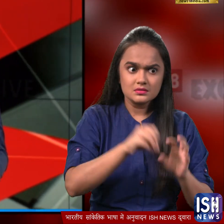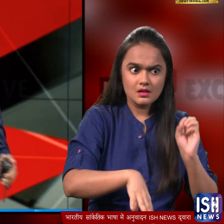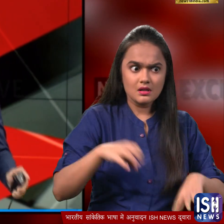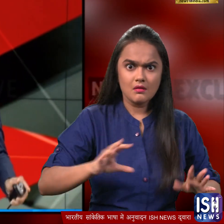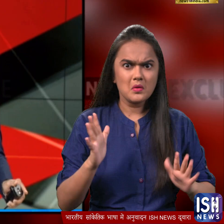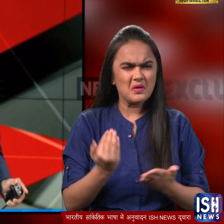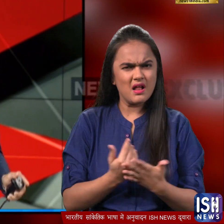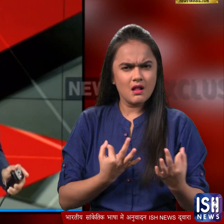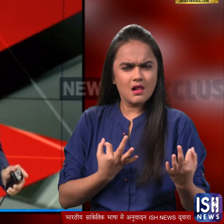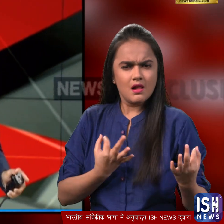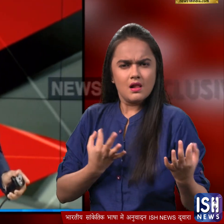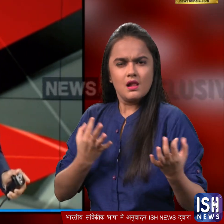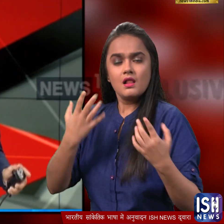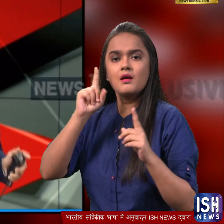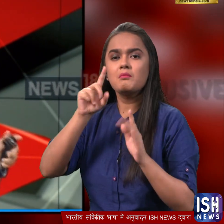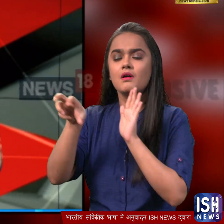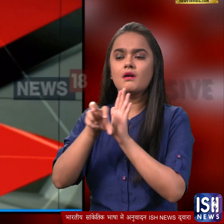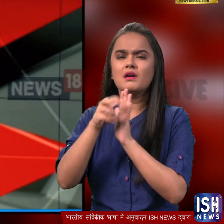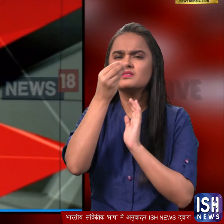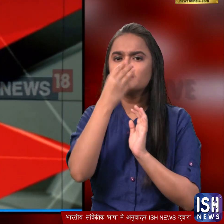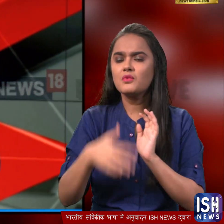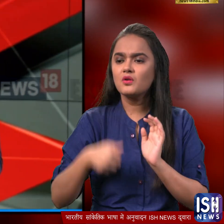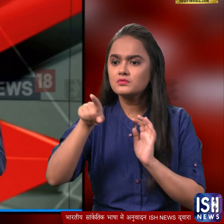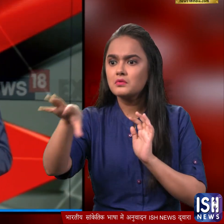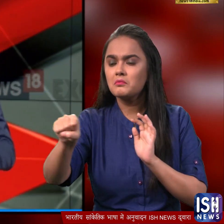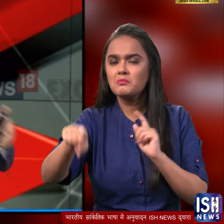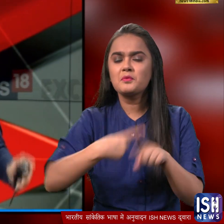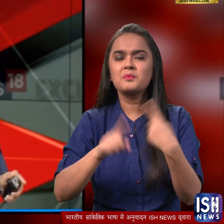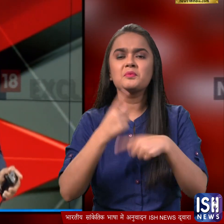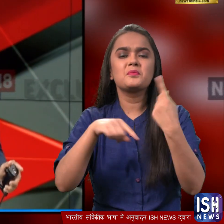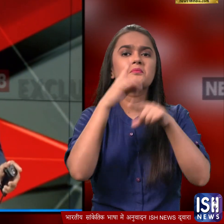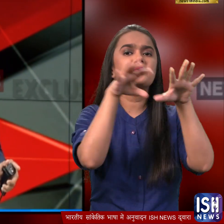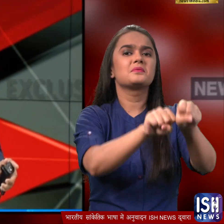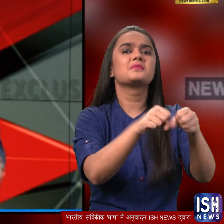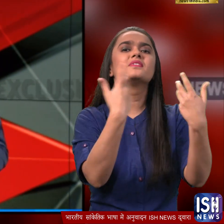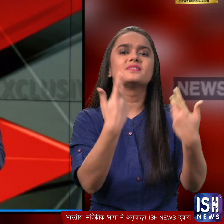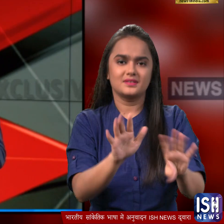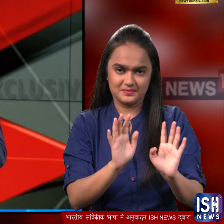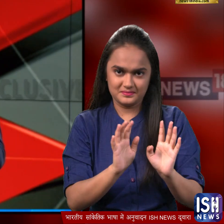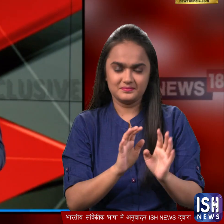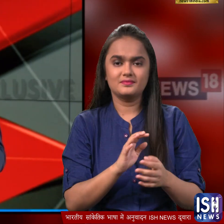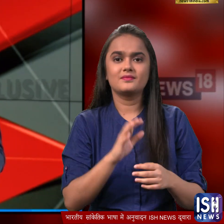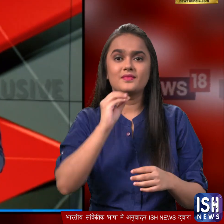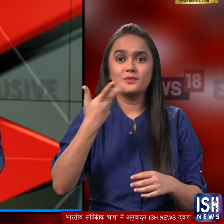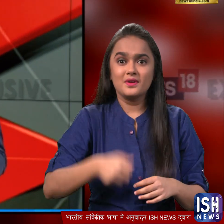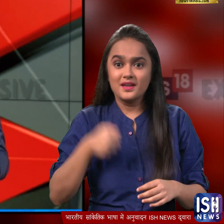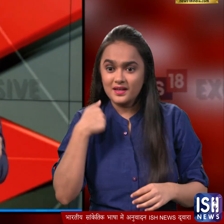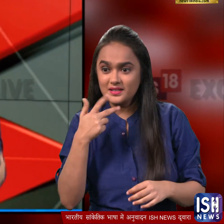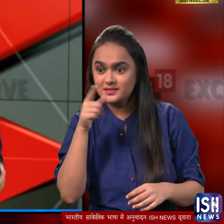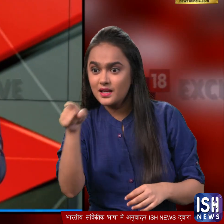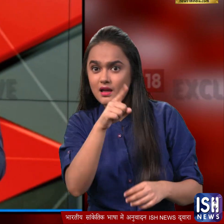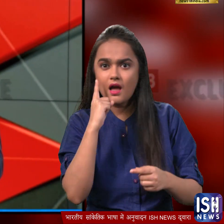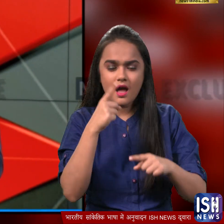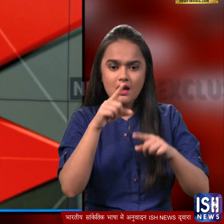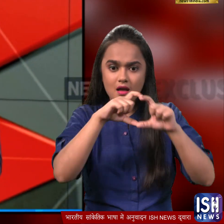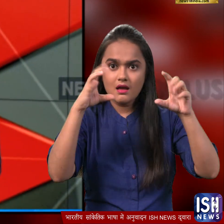छोड़ा था और जिस दुकान में उन्होंने चोरी की उसकी सीसीटीवी फुटेज की रिकॉर्डिंग करने वाली मशीन भी उठा ले गए। लेकिन आसपास के सीसीटीवी कैमरों में